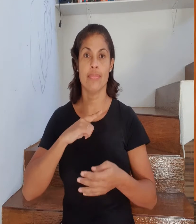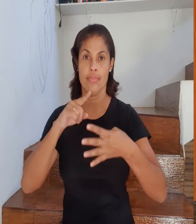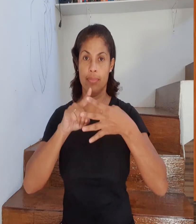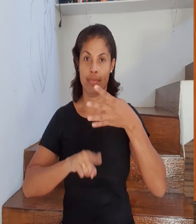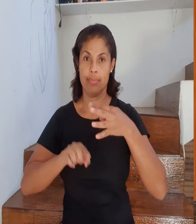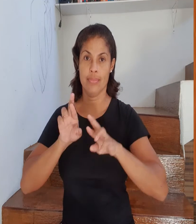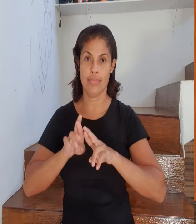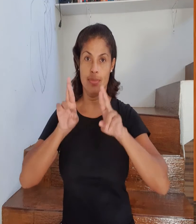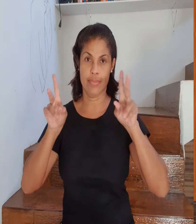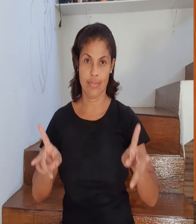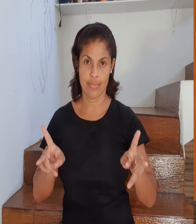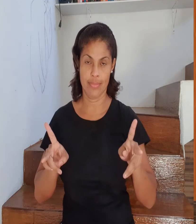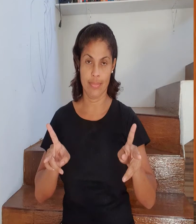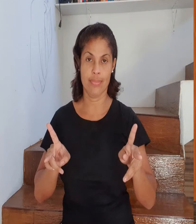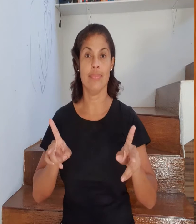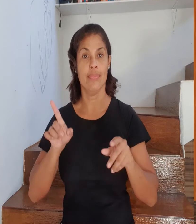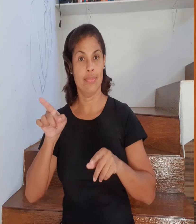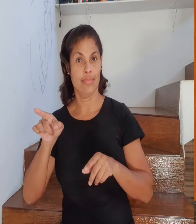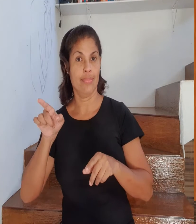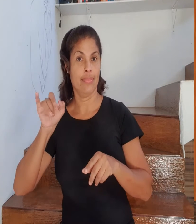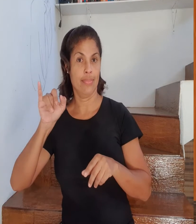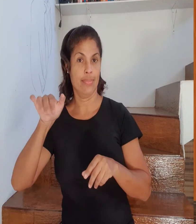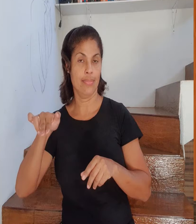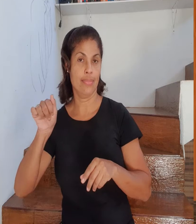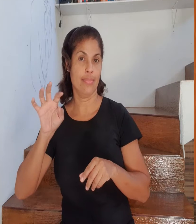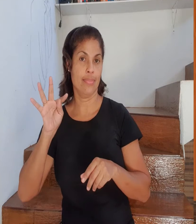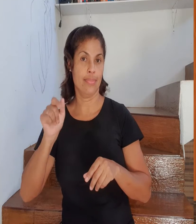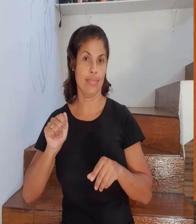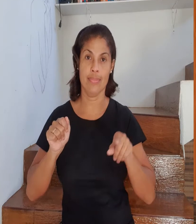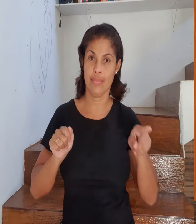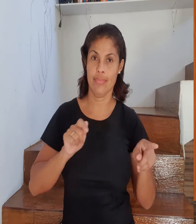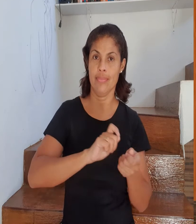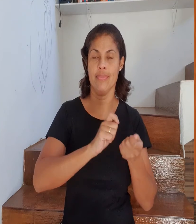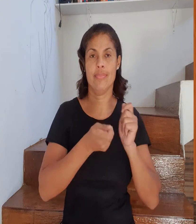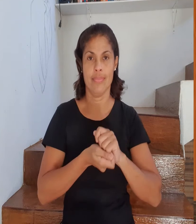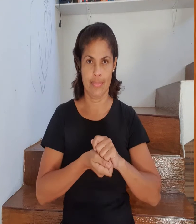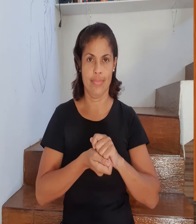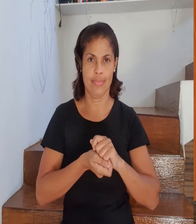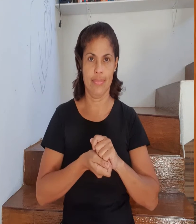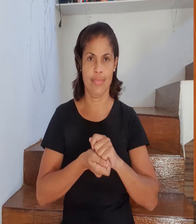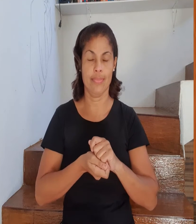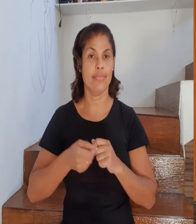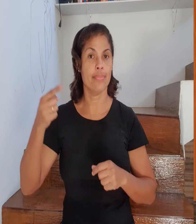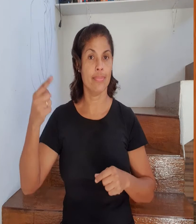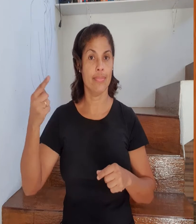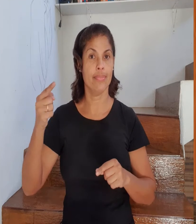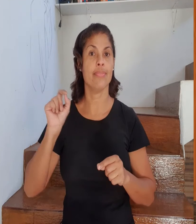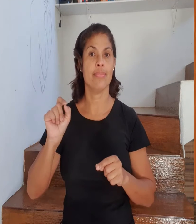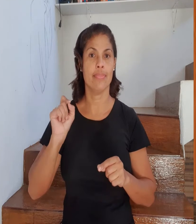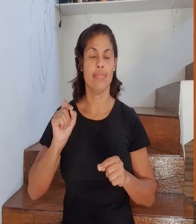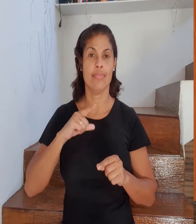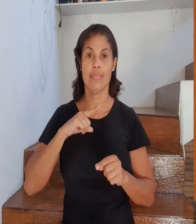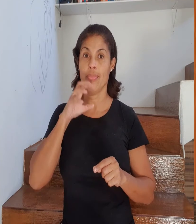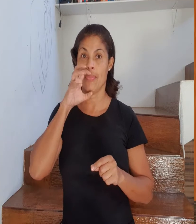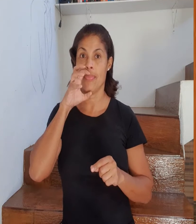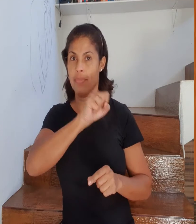Podemos apontar 4 diferenças básicas entre a imunidade inata e a imunidade adaptativa. A